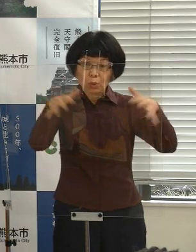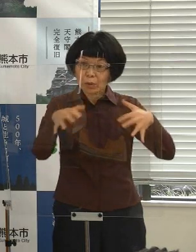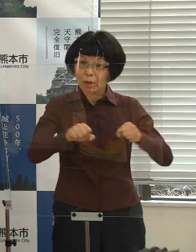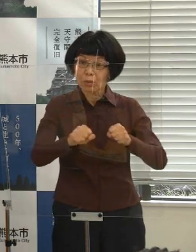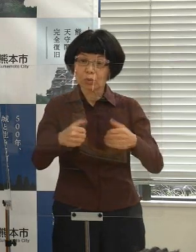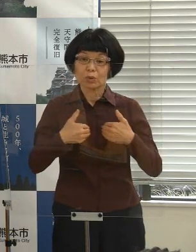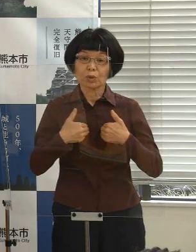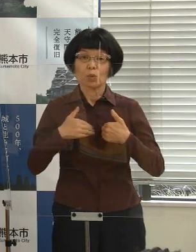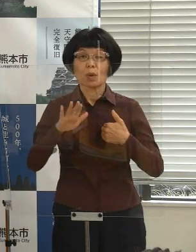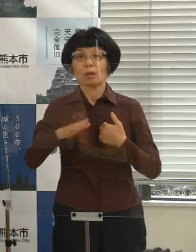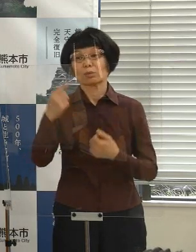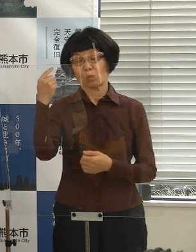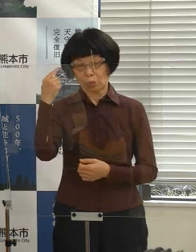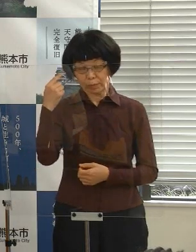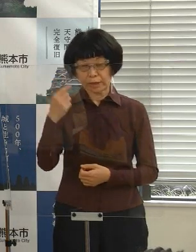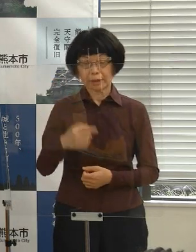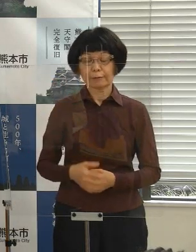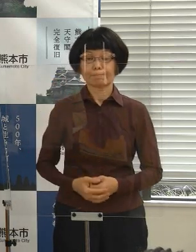かなというふうに思っています。